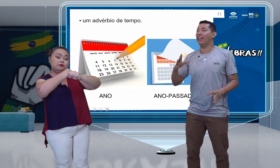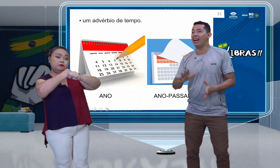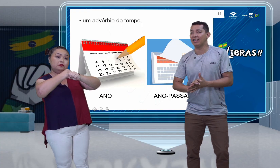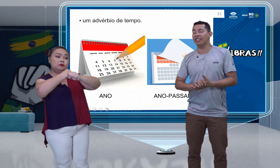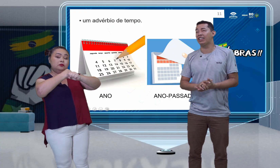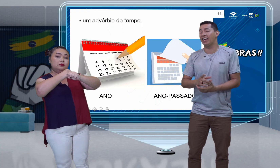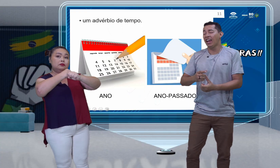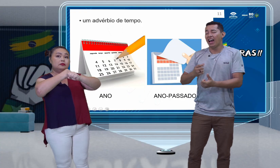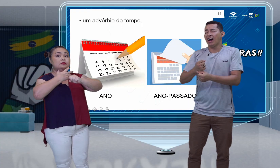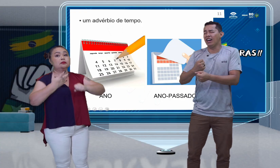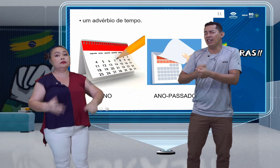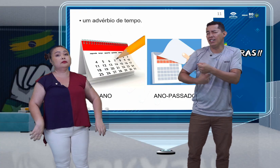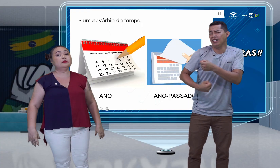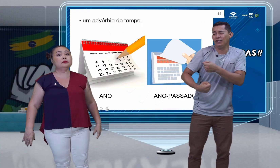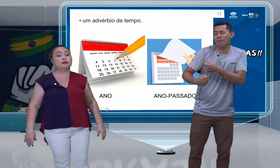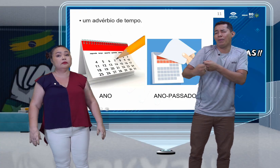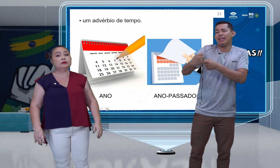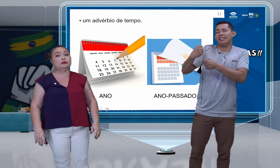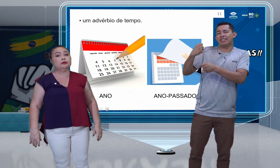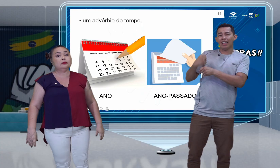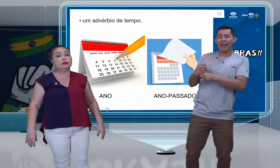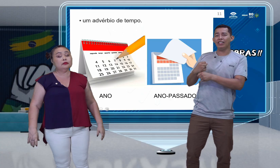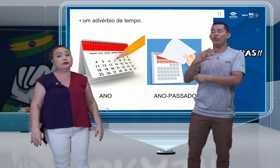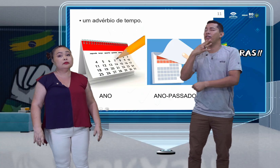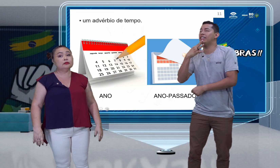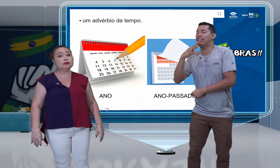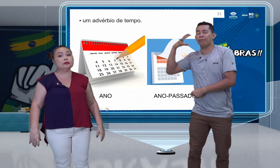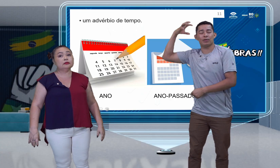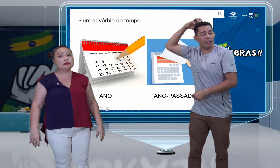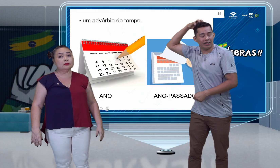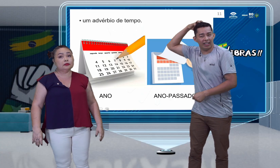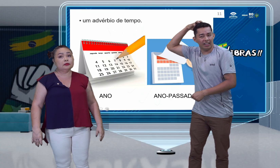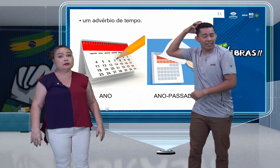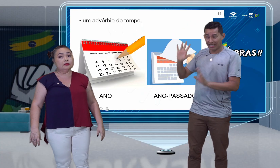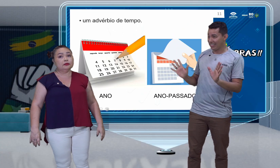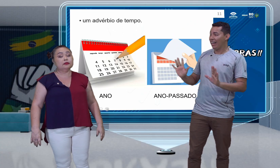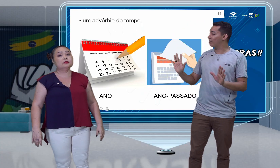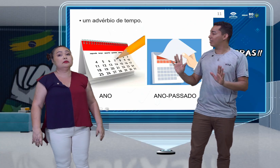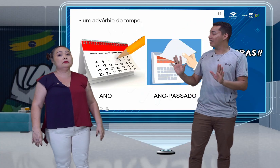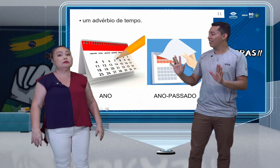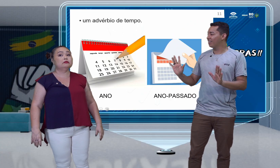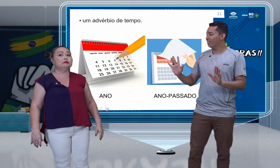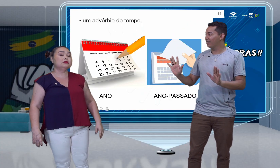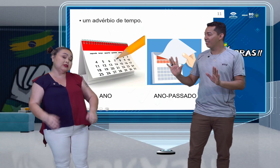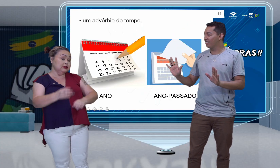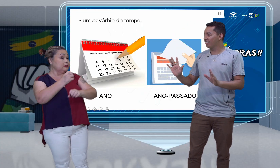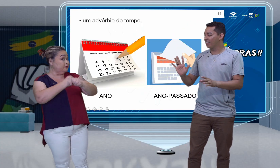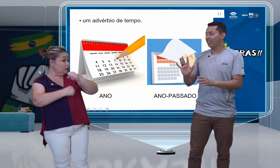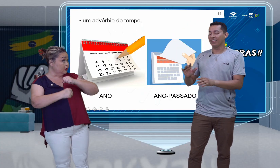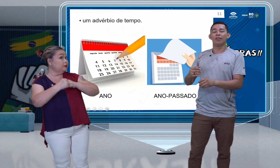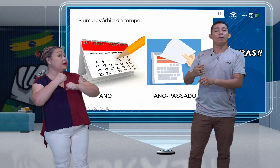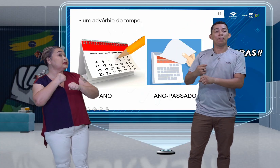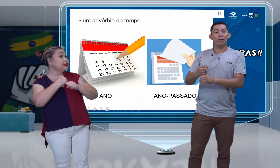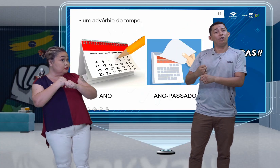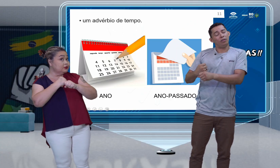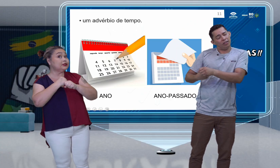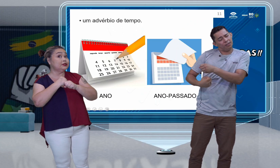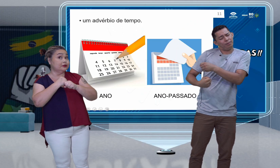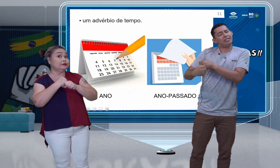falar assim que ano passado eu conheci a professora Adelina, tá certo? Sim, se foi o ano passado, sim. Ano